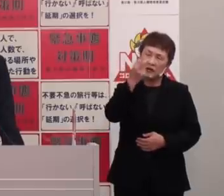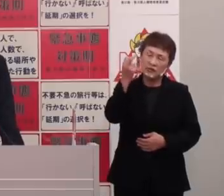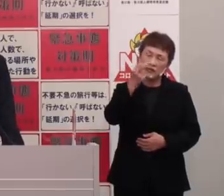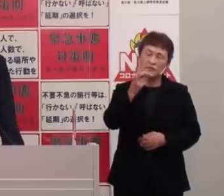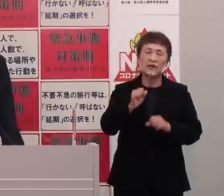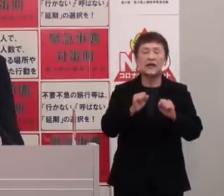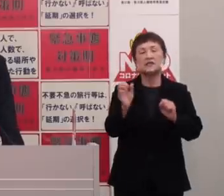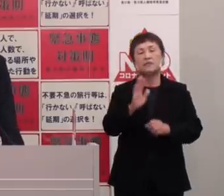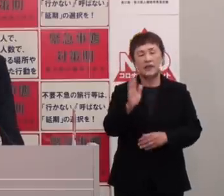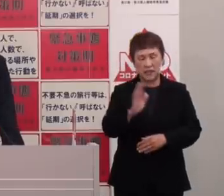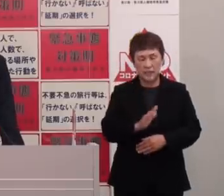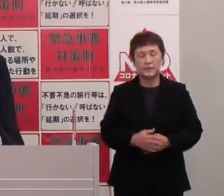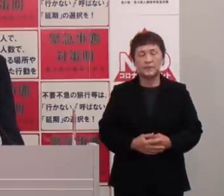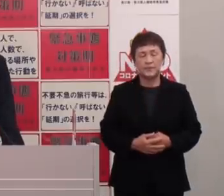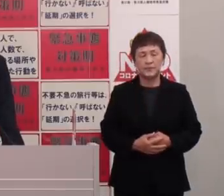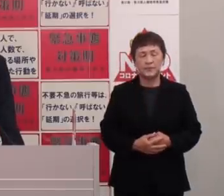ですね、